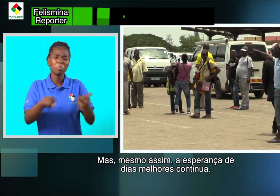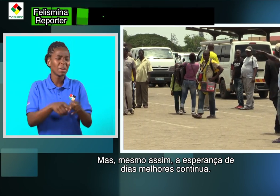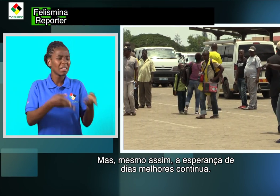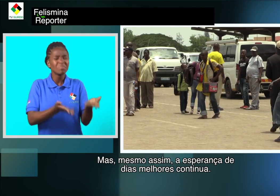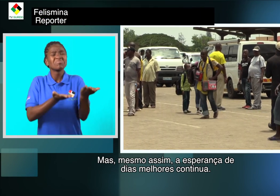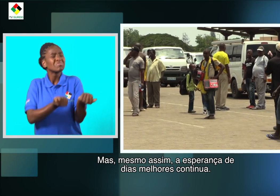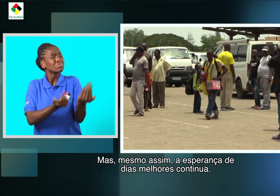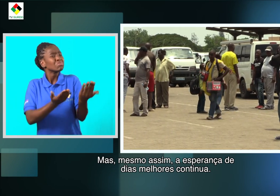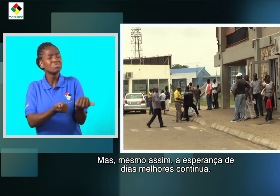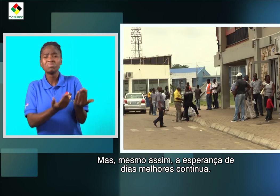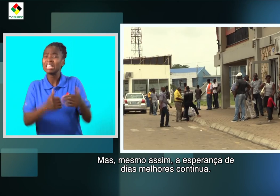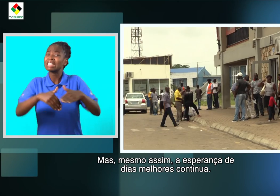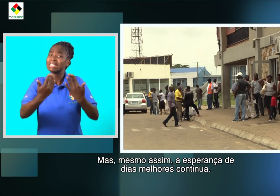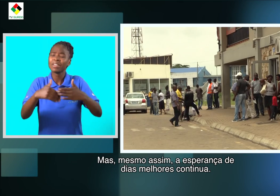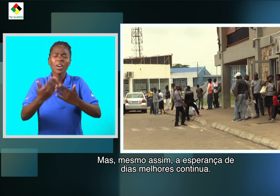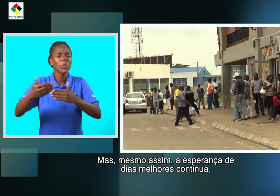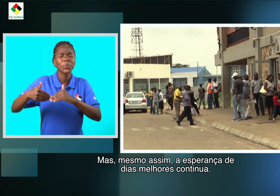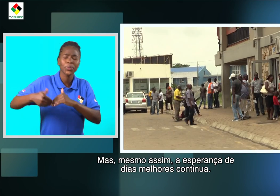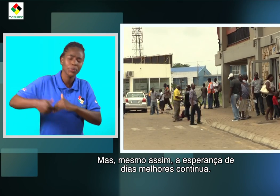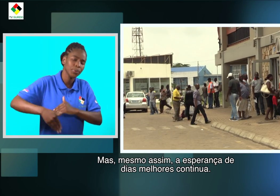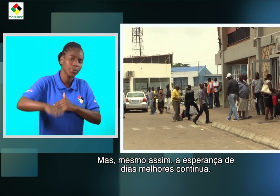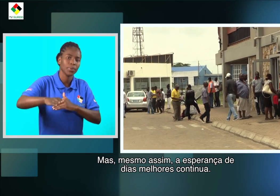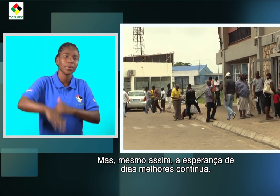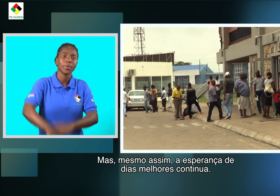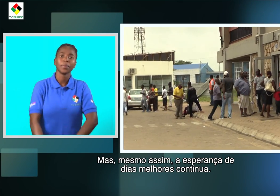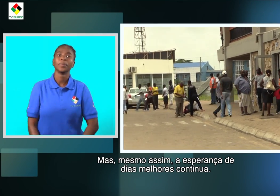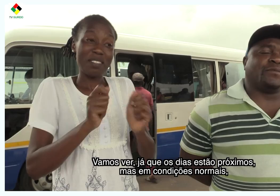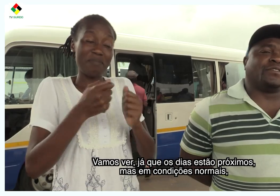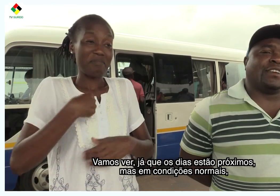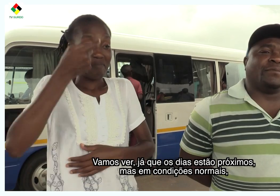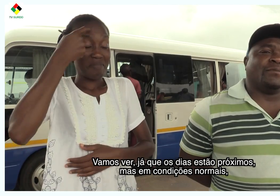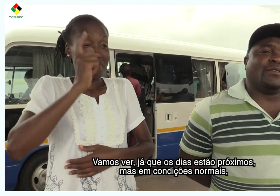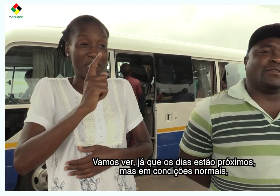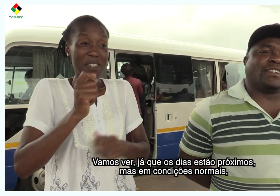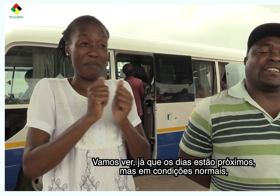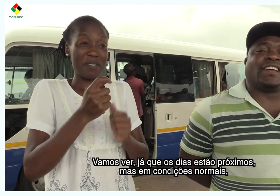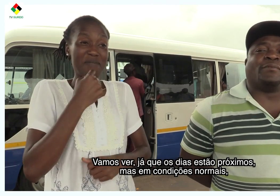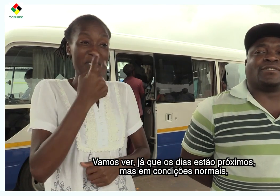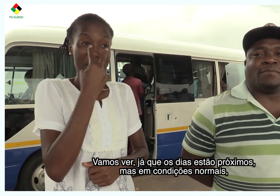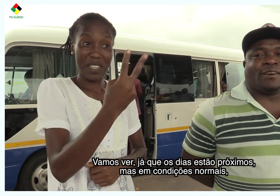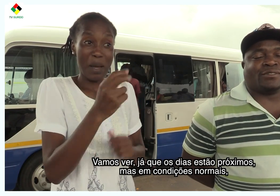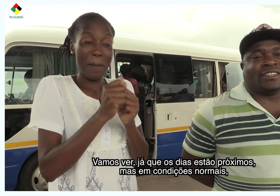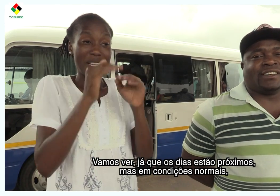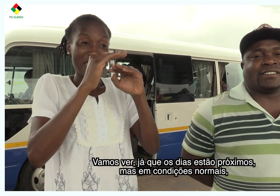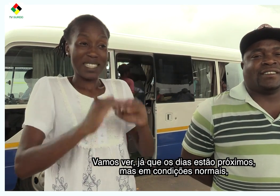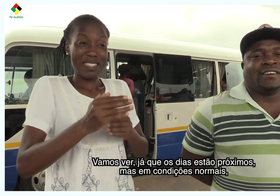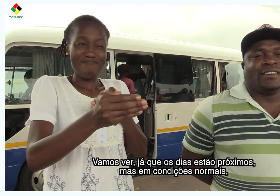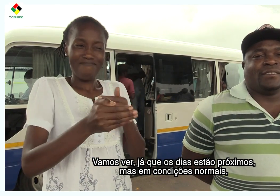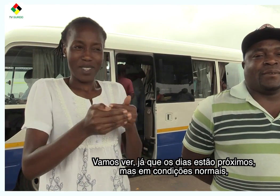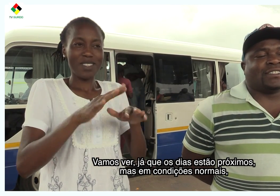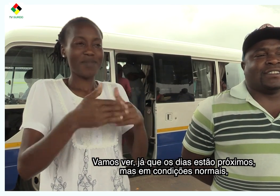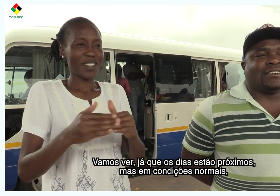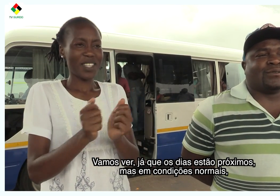Mas mesmo assim, a esperança de dias melhores continua. Vamos ver mesmo, já que está a aproximar os dias,